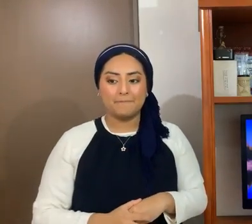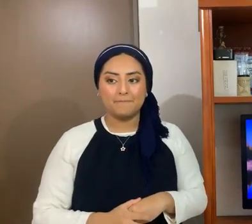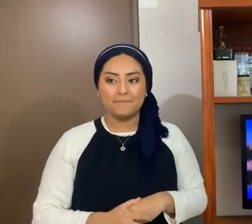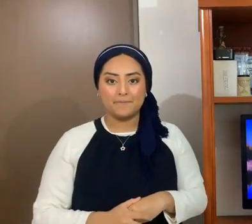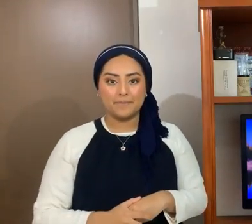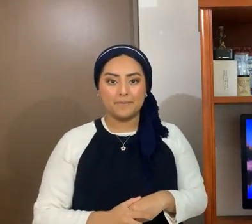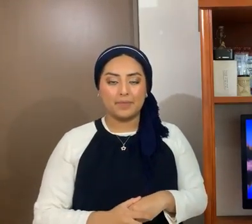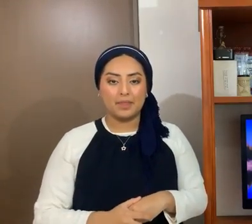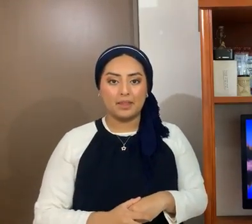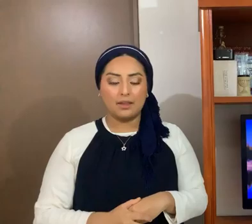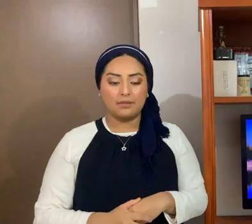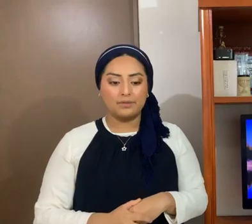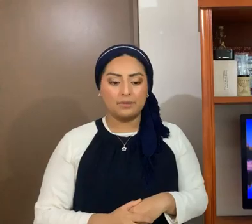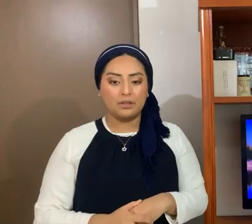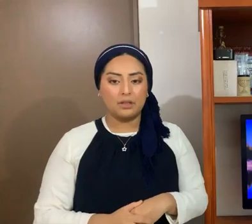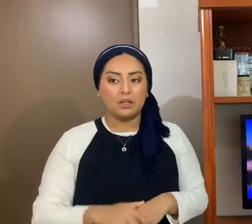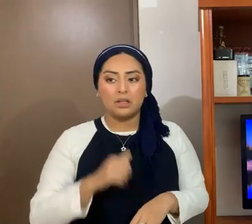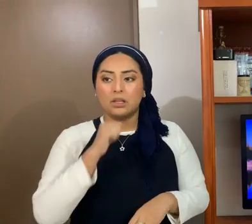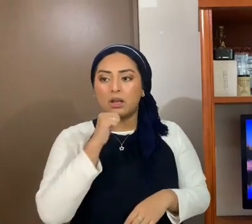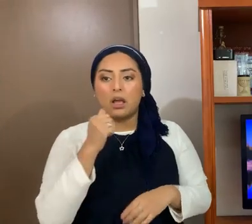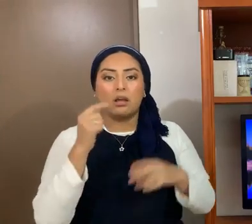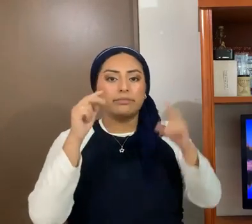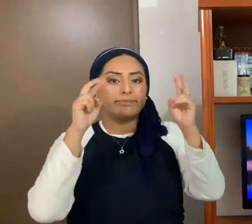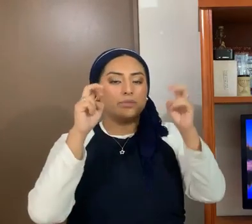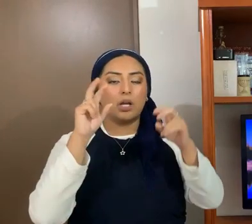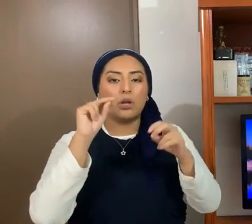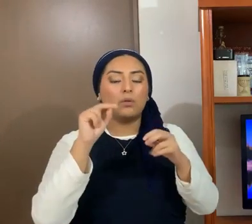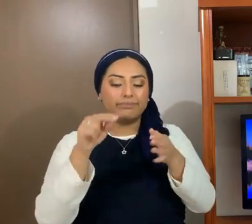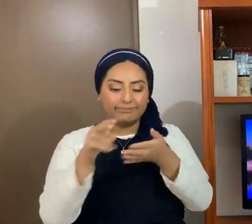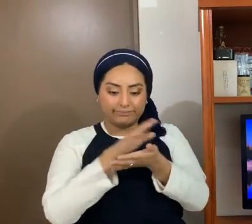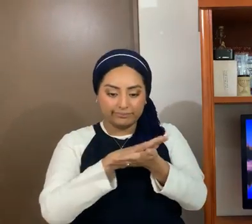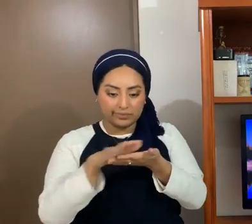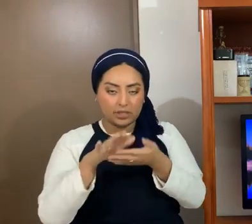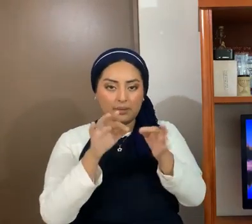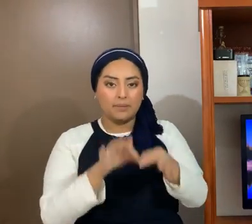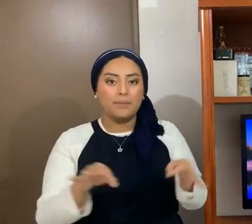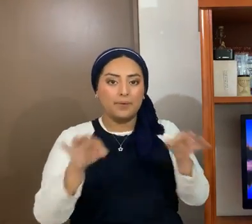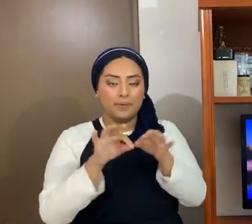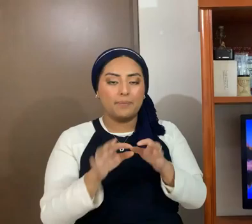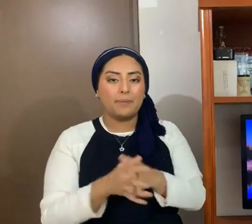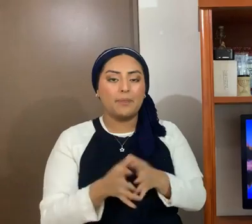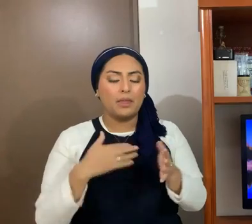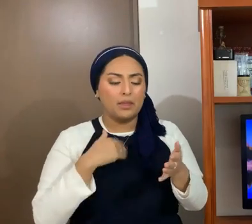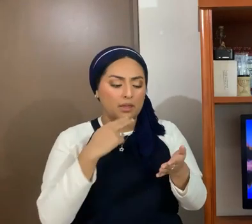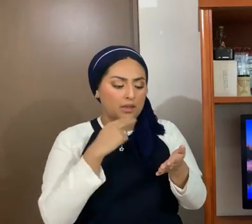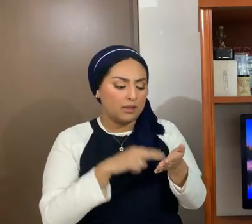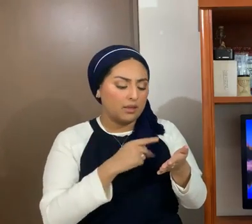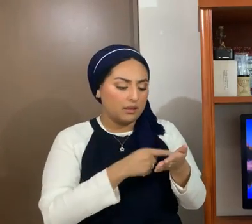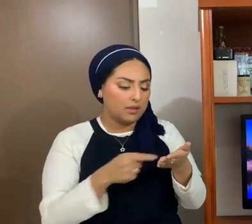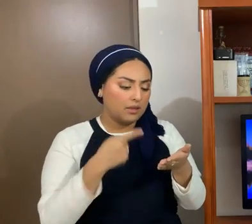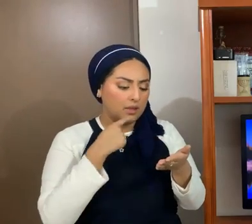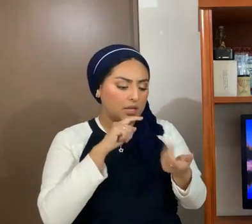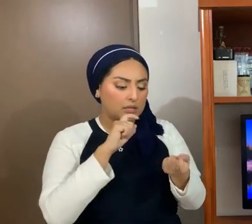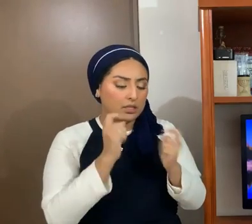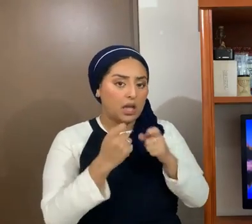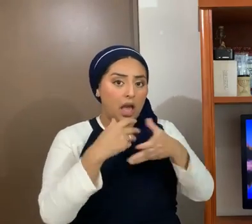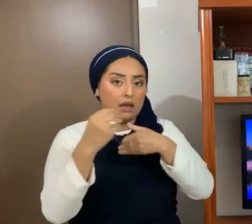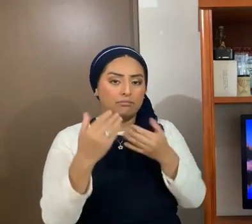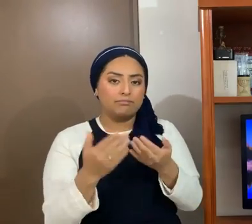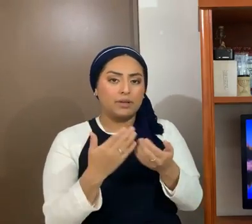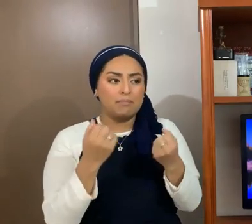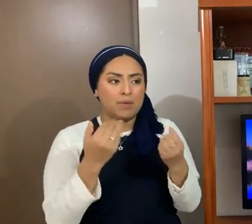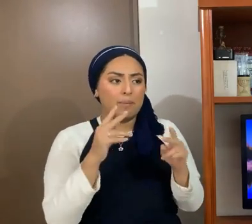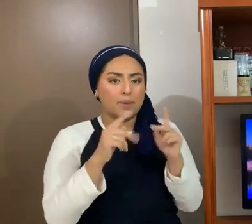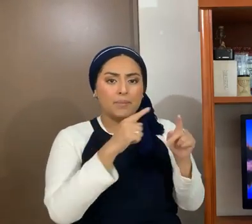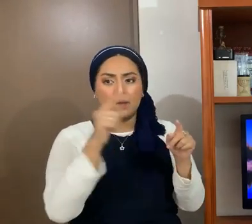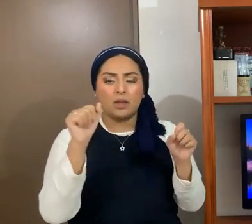Mishkan. No tener apariencia, ser puros, ser genuinos. Yo lo anoté aquí, dice, cambiar lo exterior es fácil, mucha